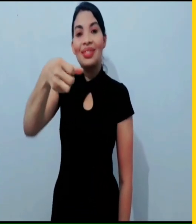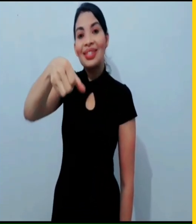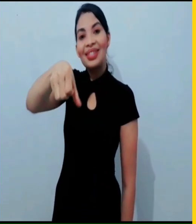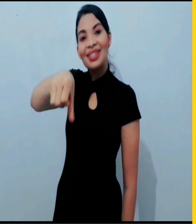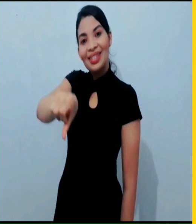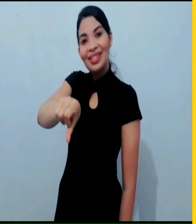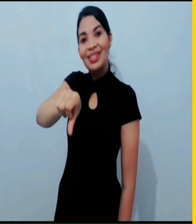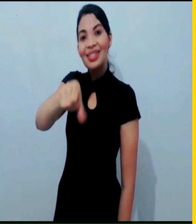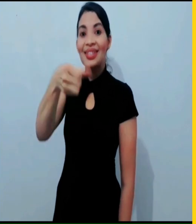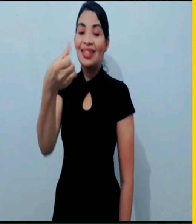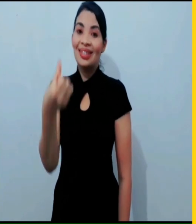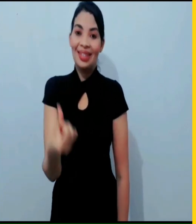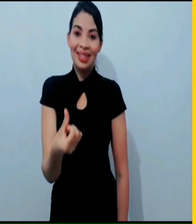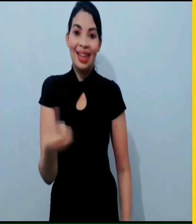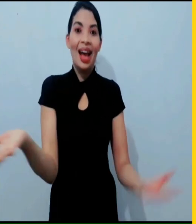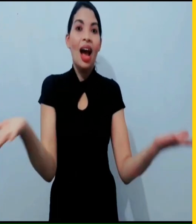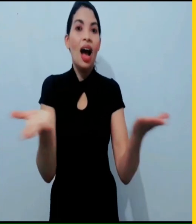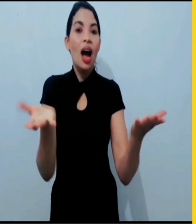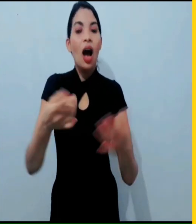1507-396,